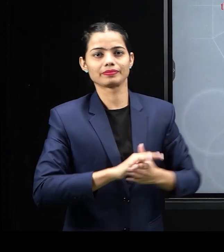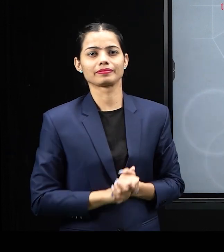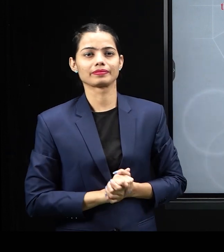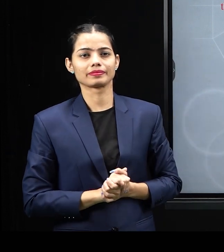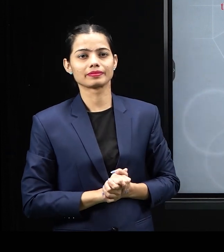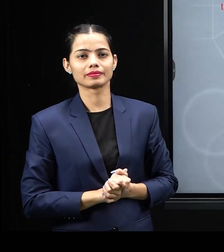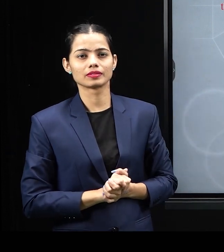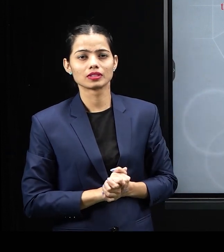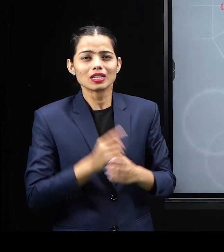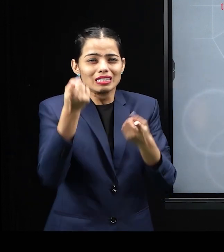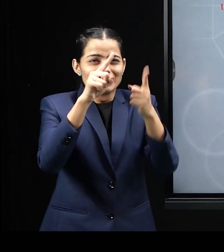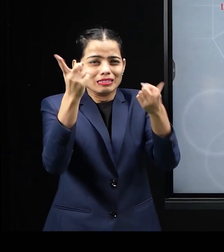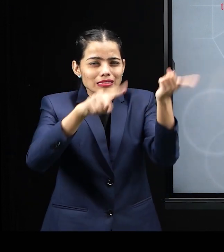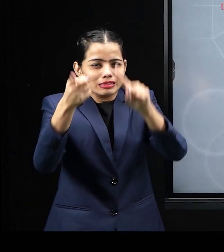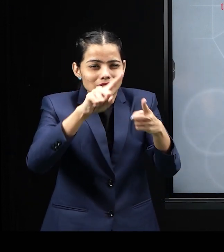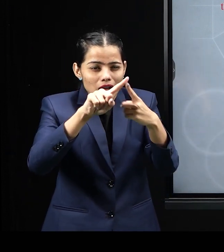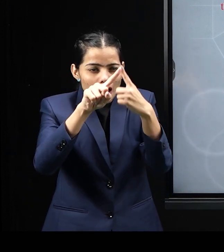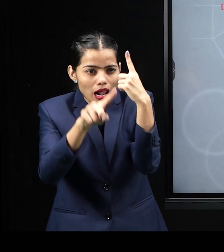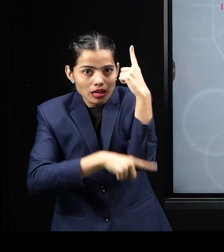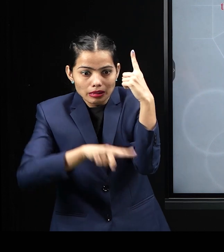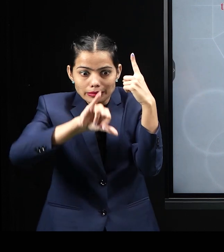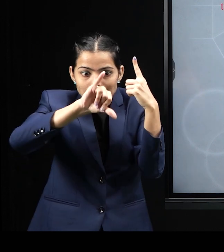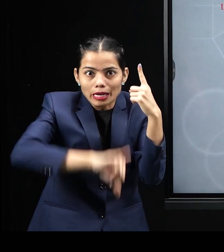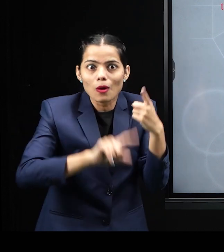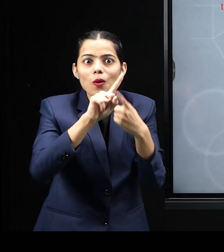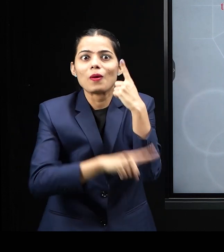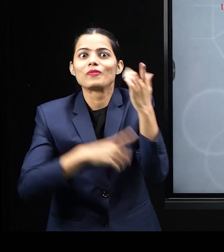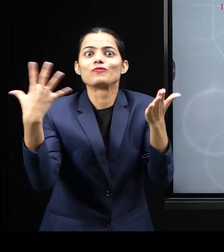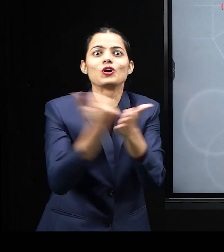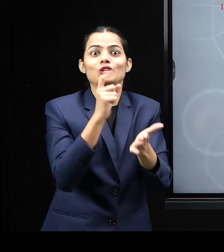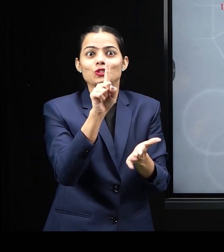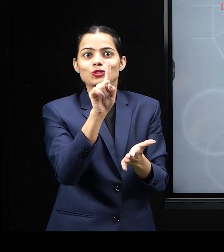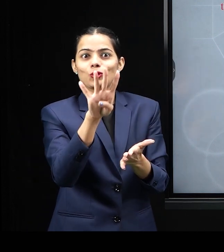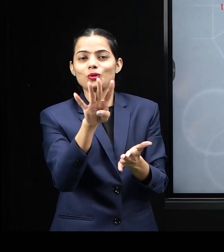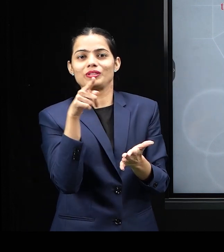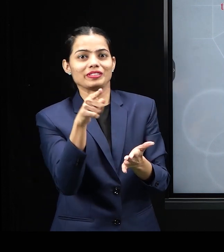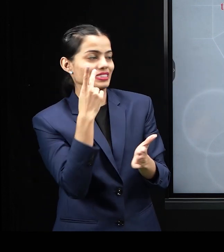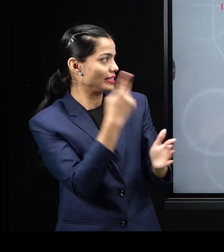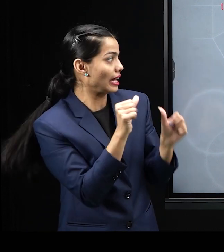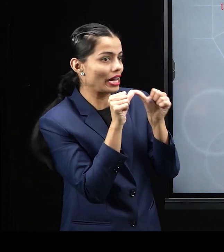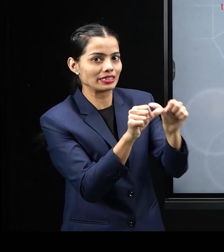2. ಉಳಿದವು 14 ಸಮನಾಗಿಲ್ಲ 0 ಆಗಿದೆ.